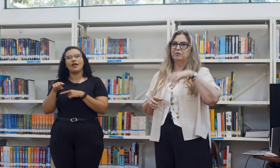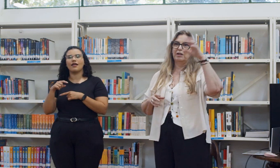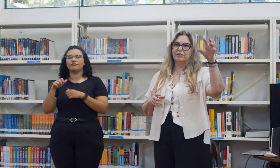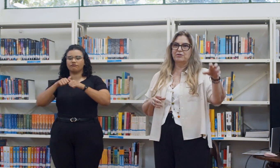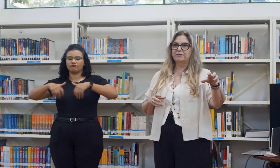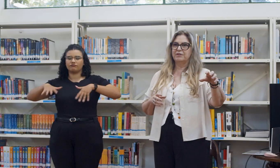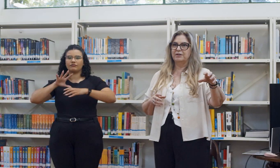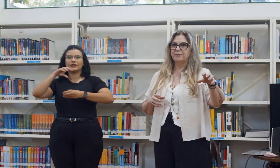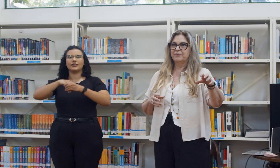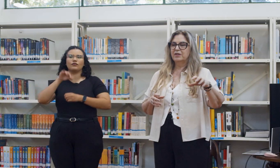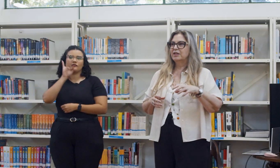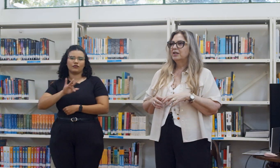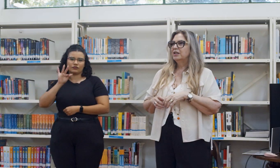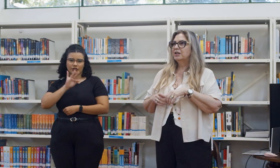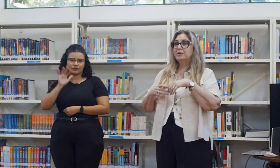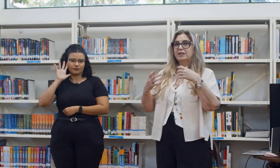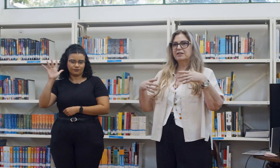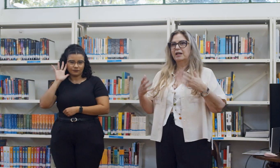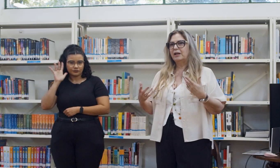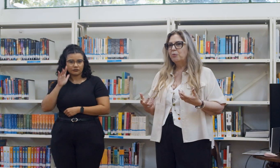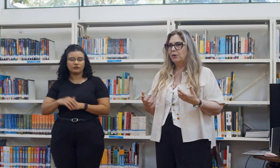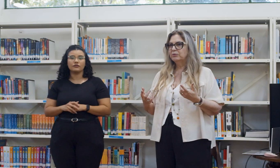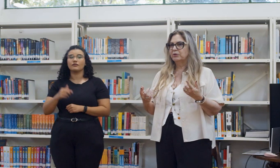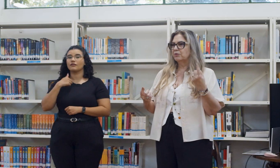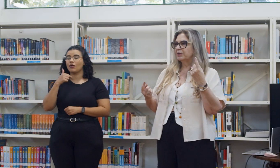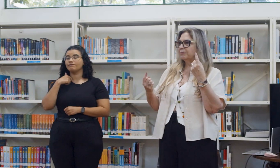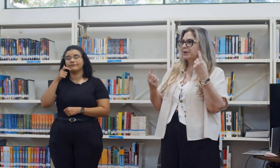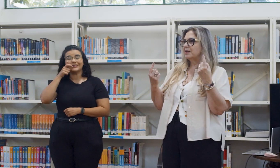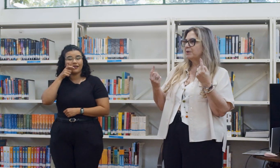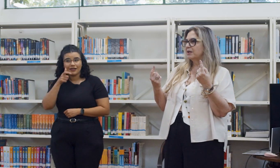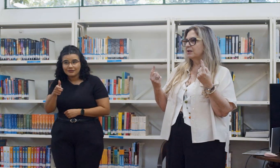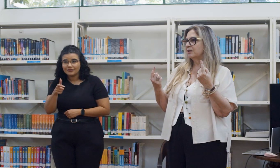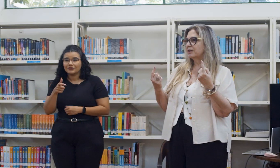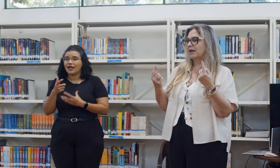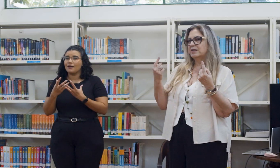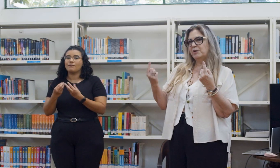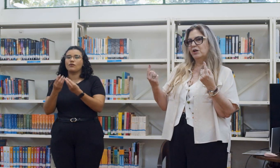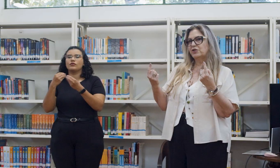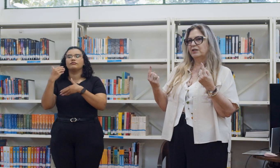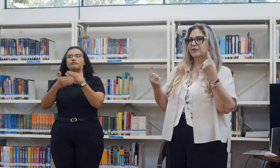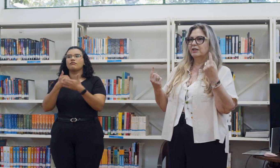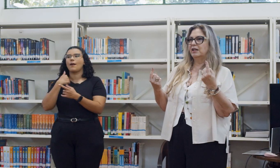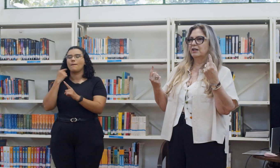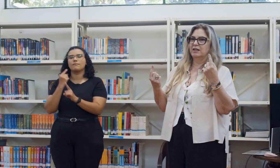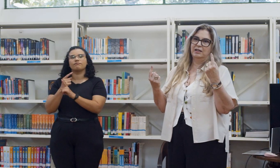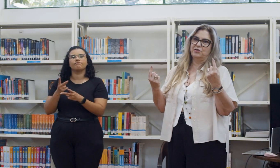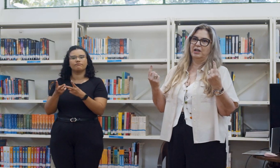letras, dentro da filosofia. E eu me interessei a tal ponto que eu percebi que a semiótica